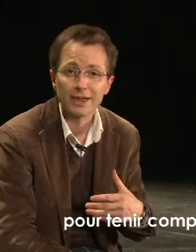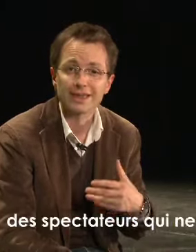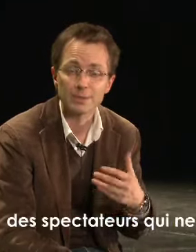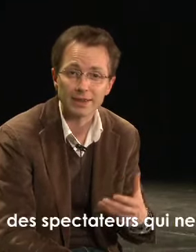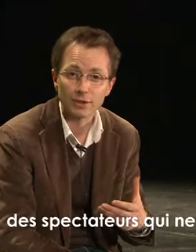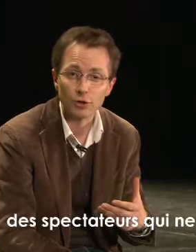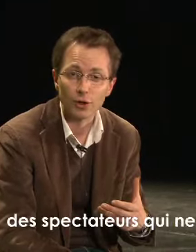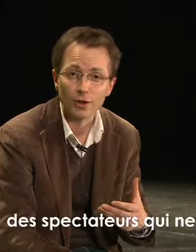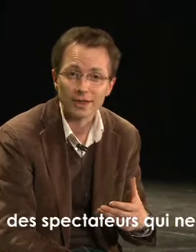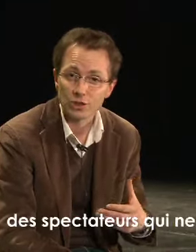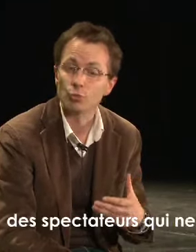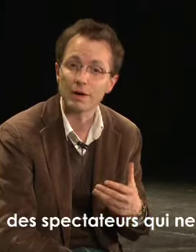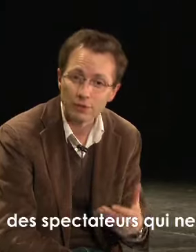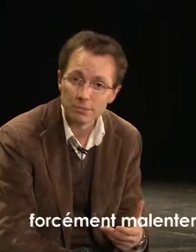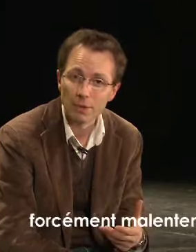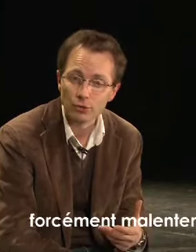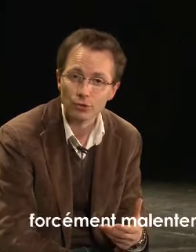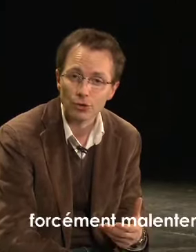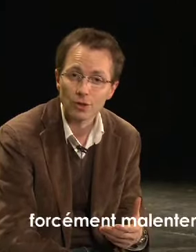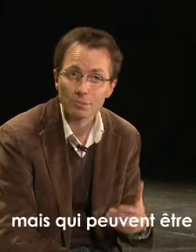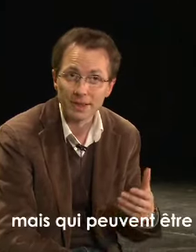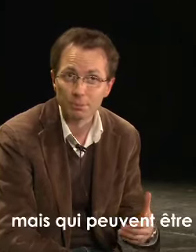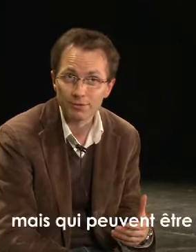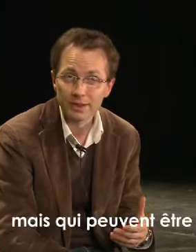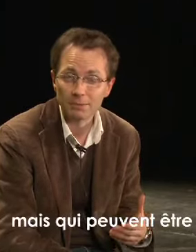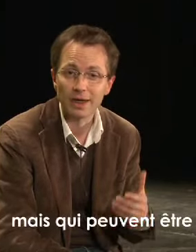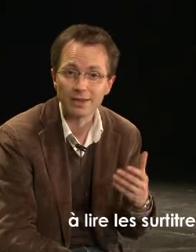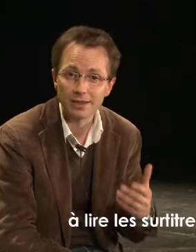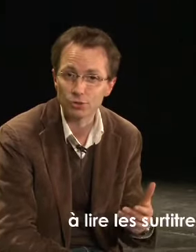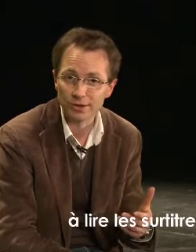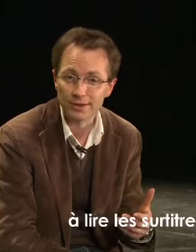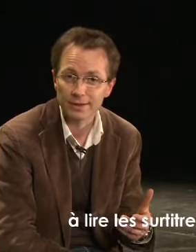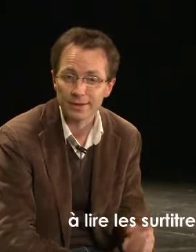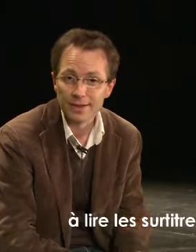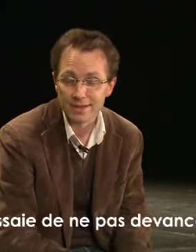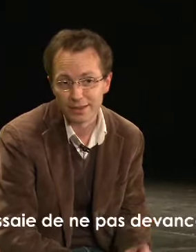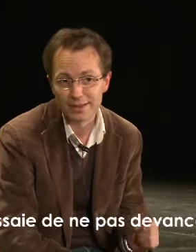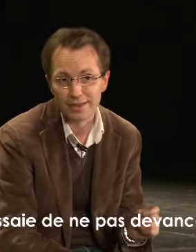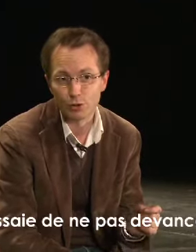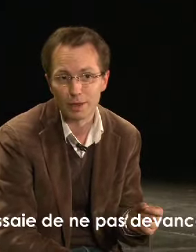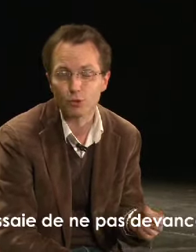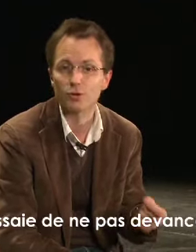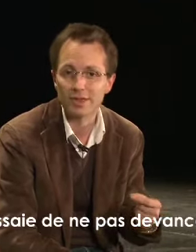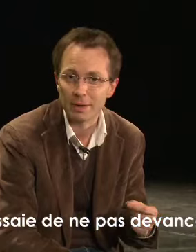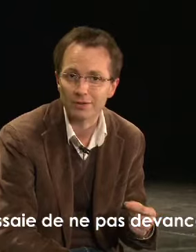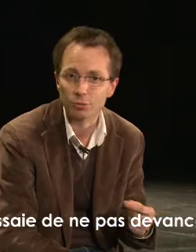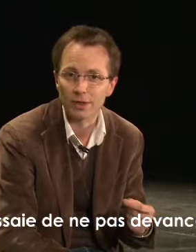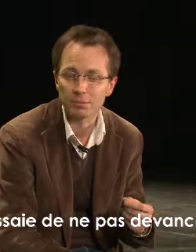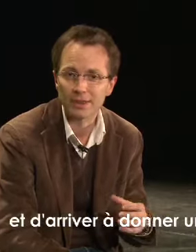des spectateurs qui ne sont pas forcément malentendants, mais qui peuvent être amenés à lire les surtitres. C'est-à-dire d'essayer de ne pas devancer, par exemple, une réplique